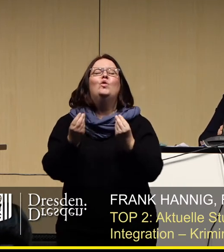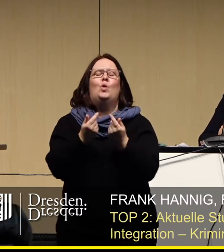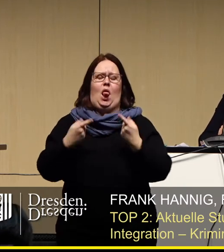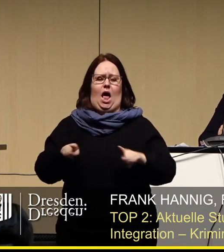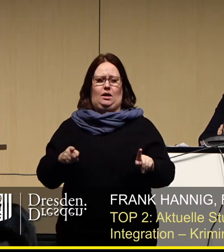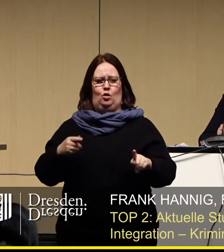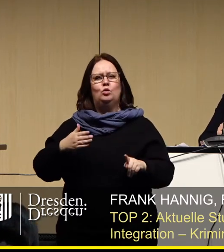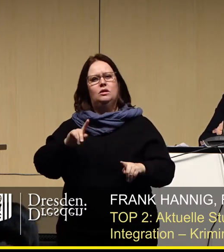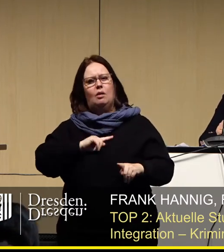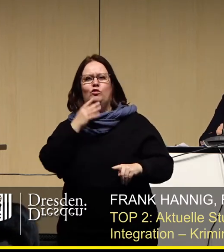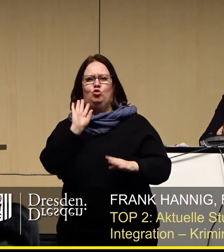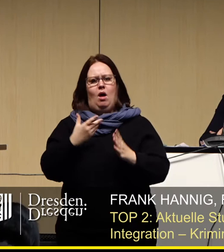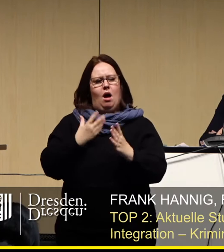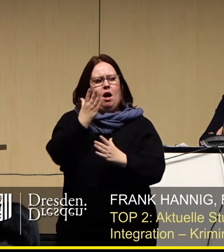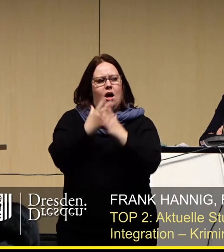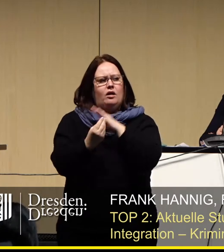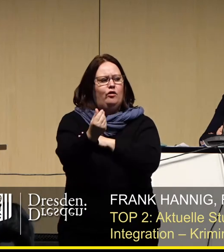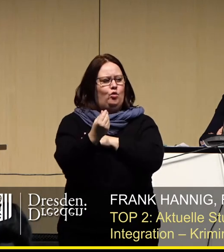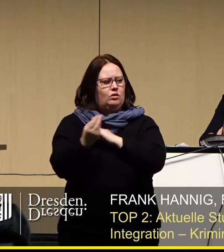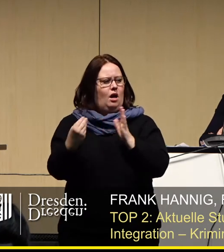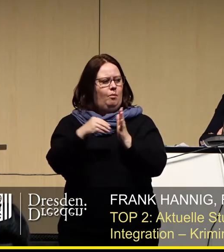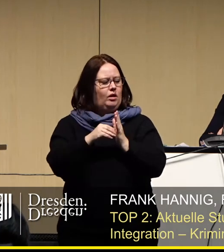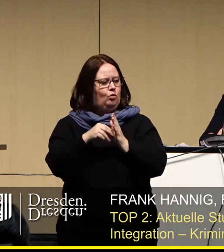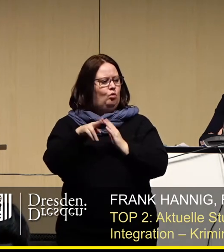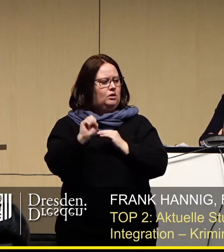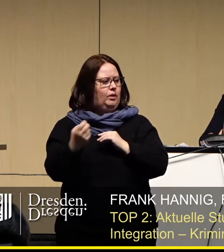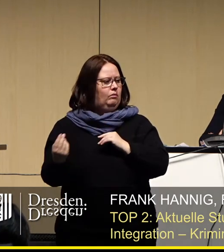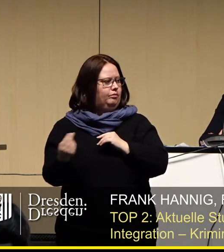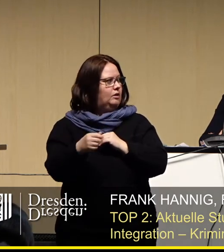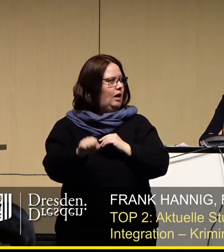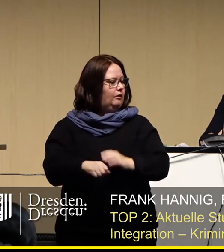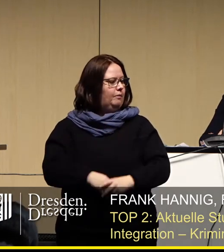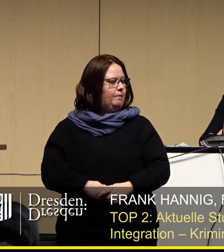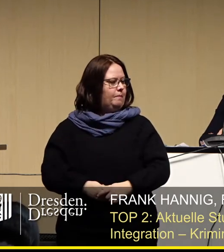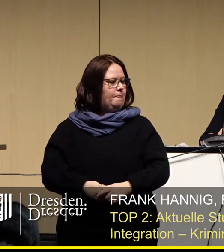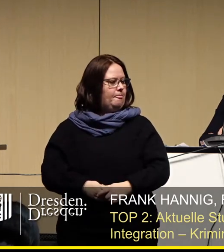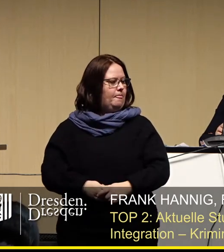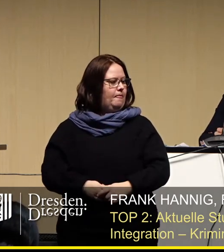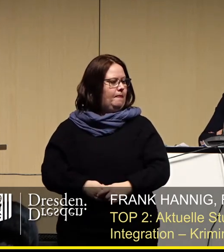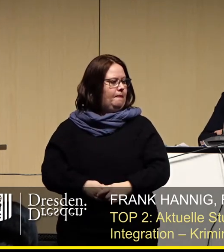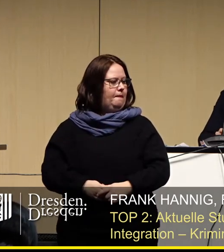Und dem will ich versuchen, mich mal zu nähern, wenn ich hier mal so einen USB-Stick reinstecken kann.